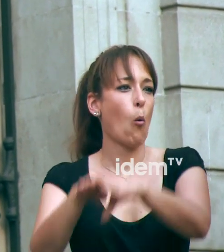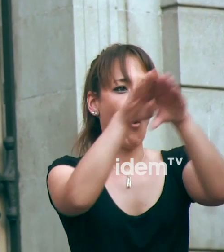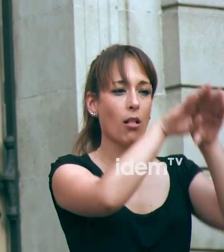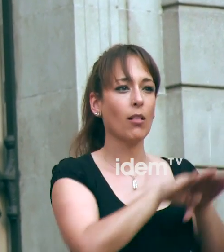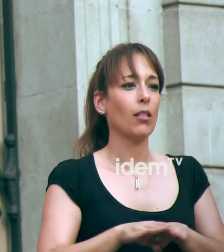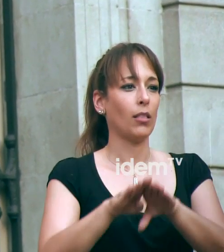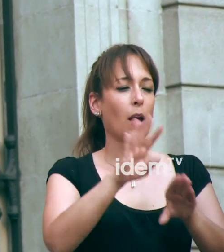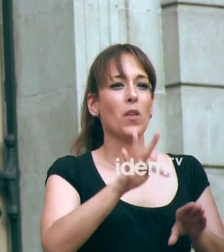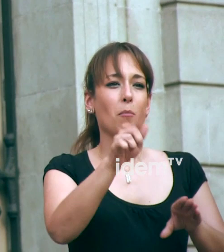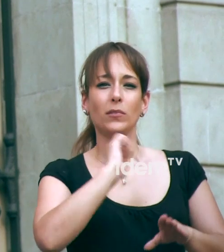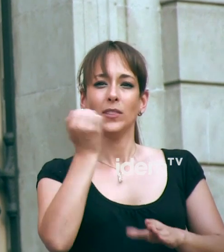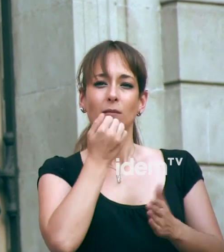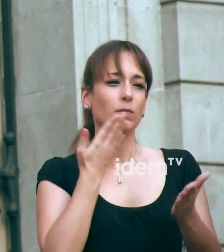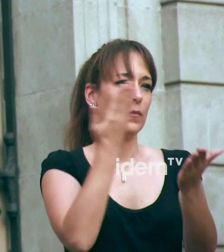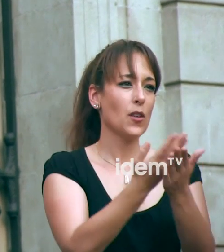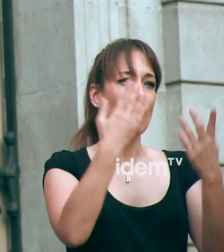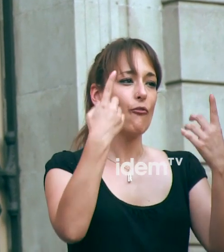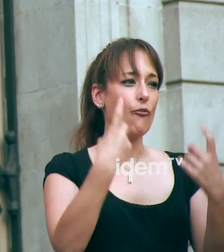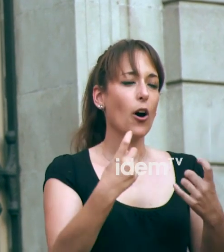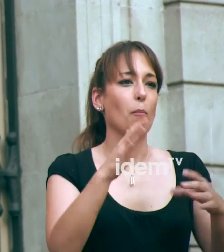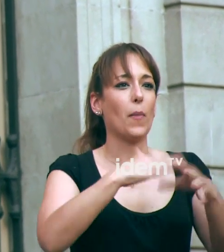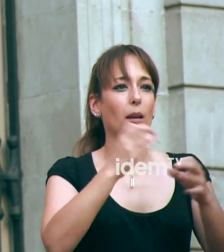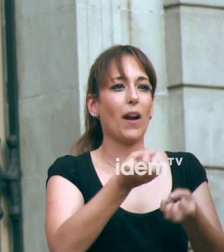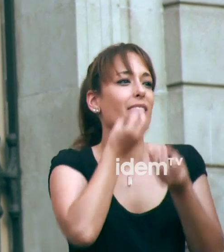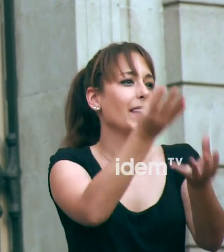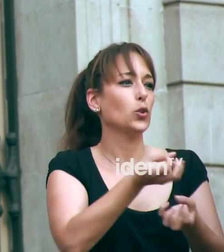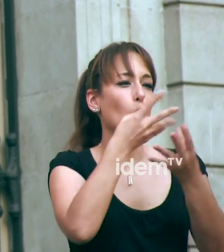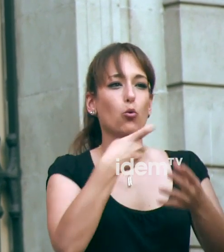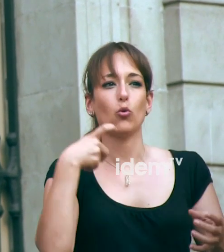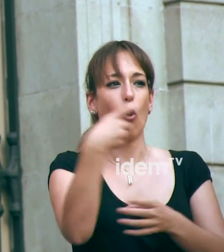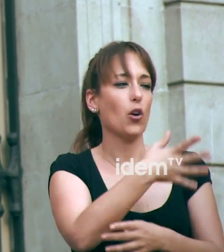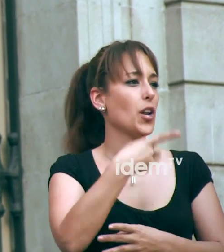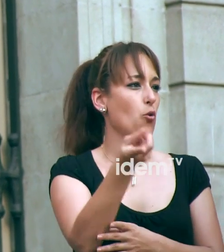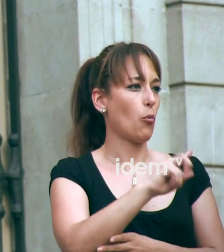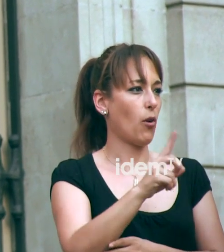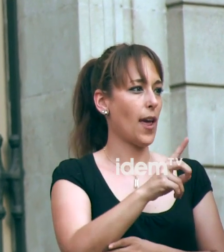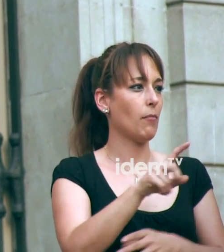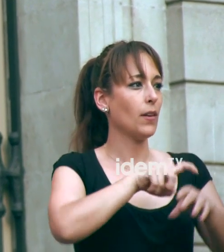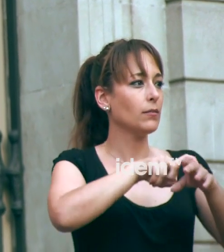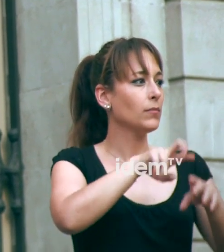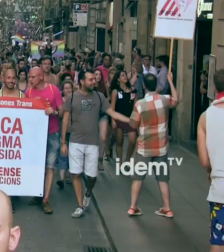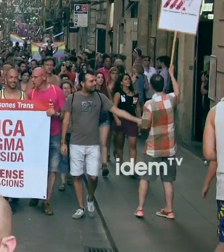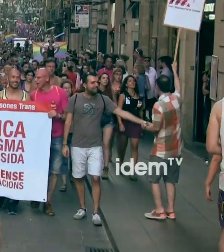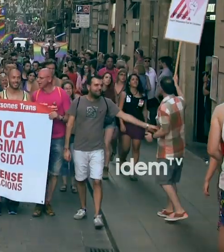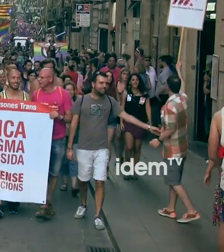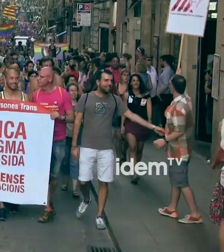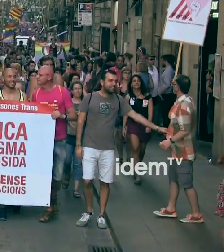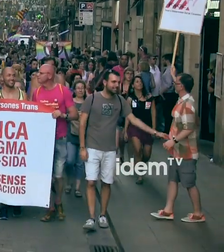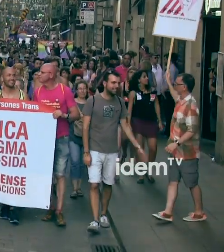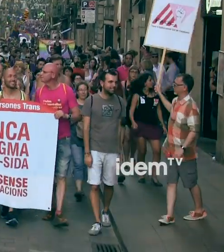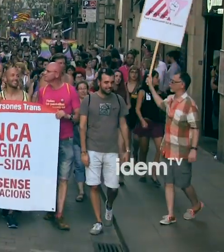arreu i exigim la fi de discursos d'odi, tant religiosos com